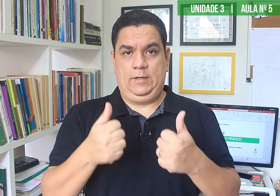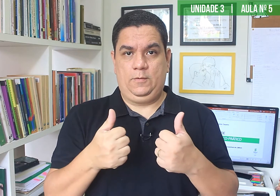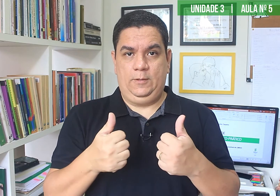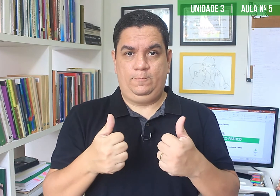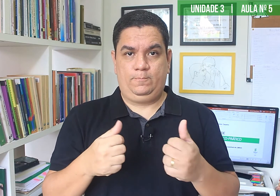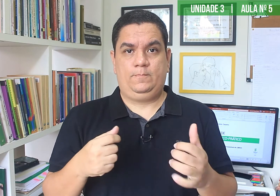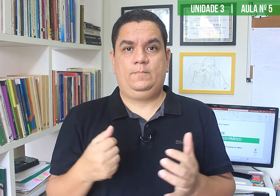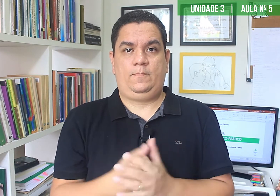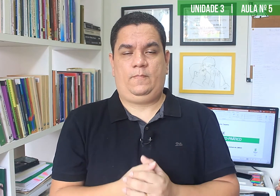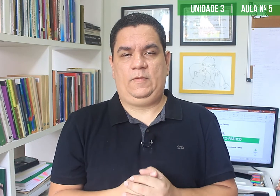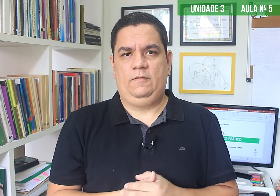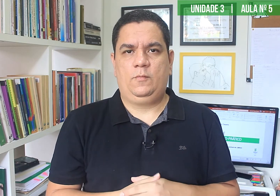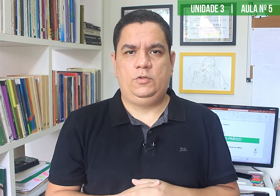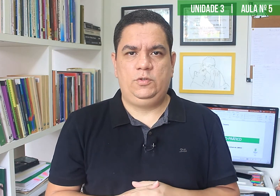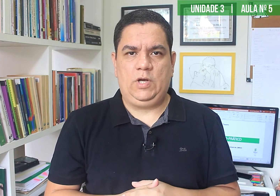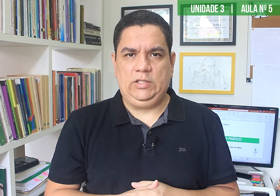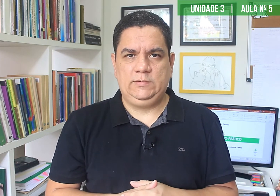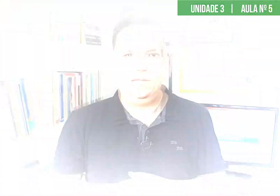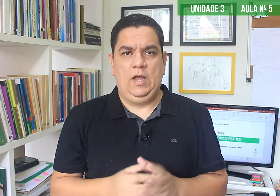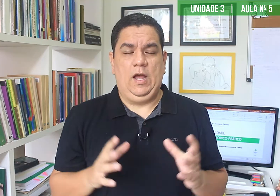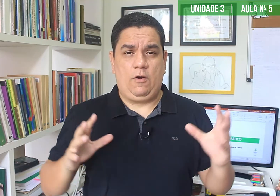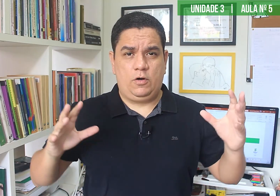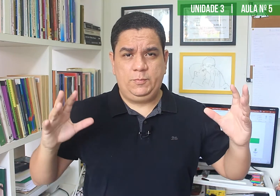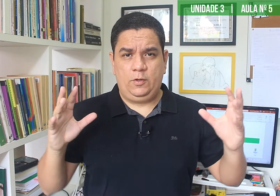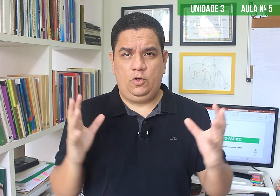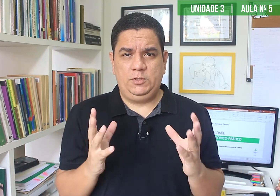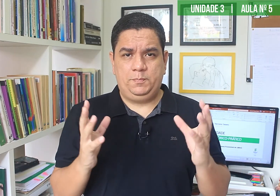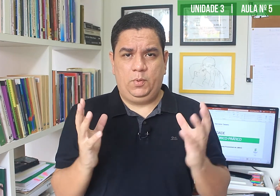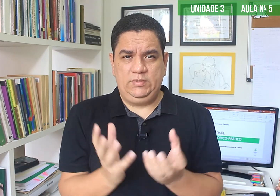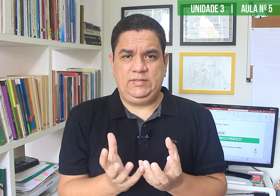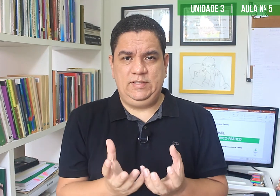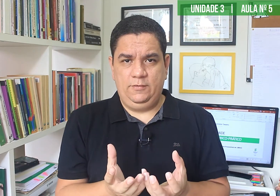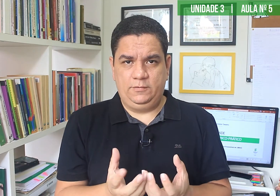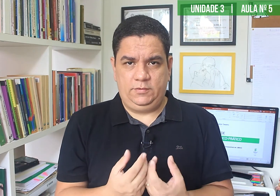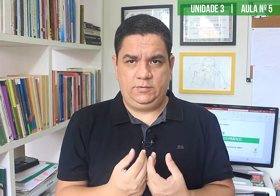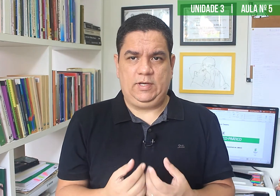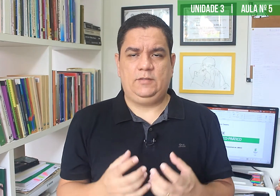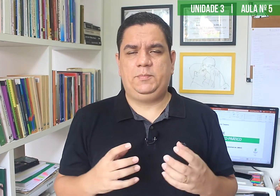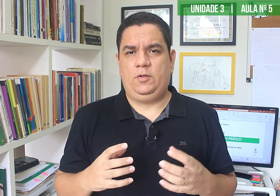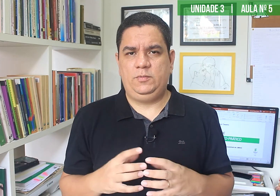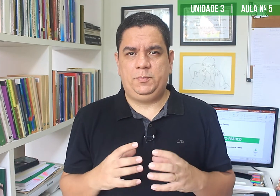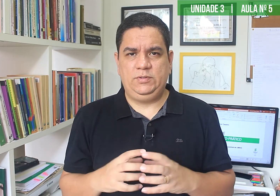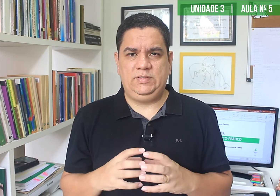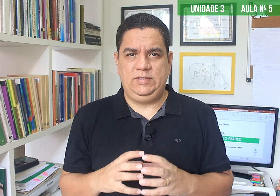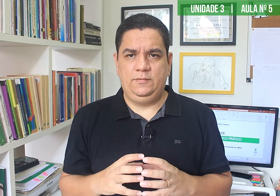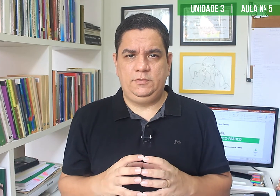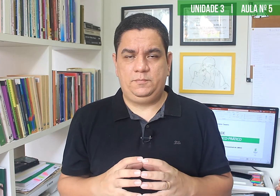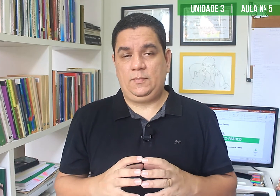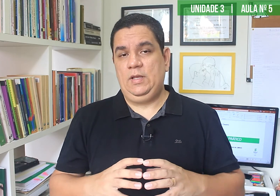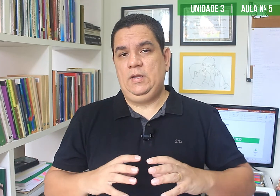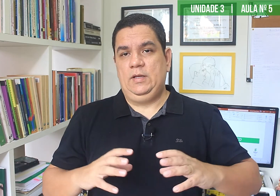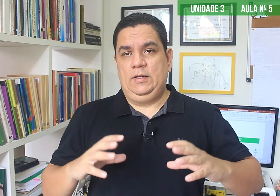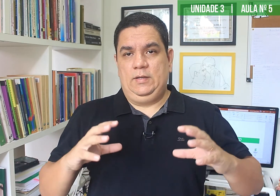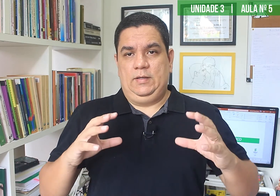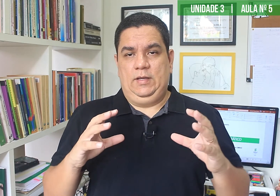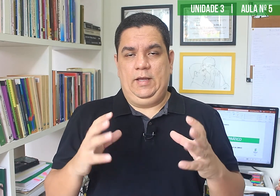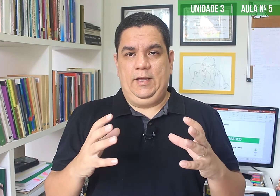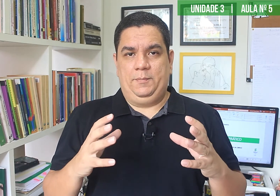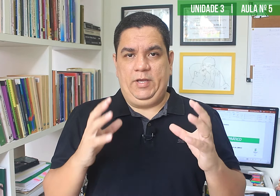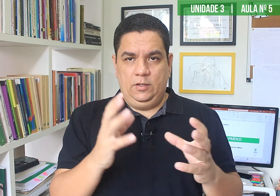Tranquilo? Vamos continuar. Agora os pronomes possessivos, tá? Os pronomes possessivos. Perdão, pessoal,